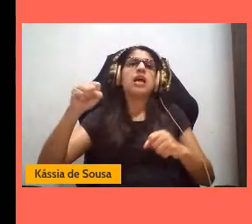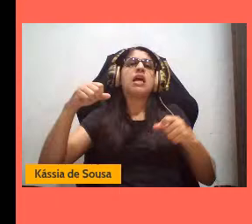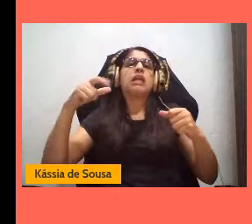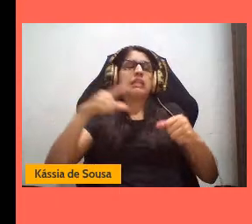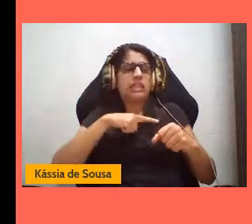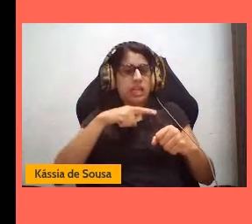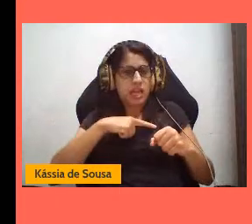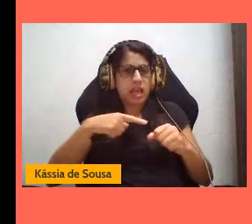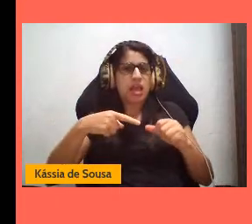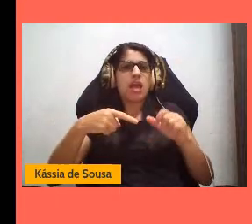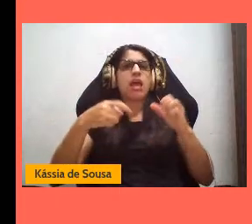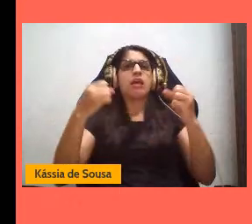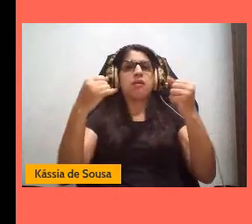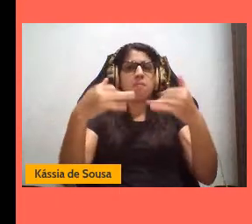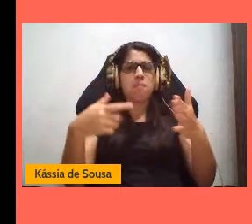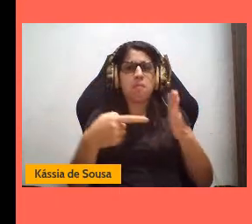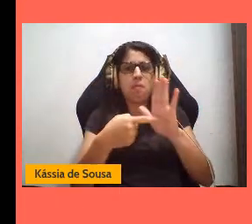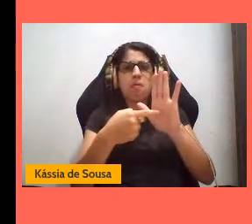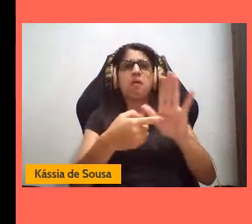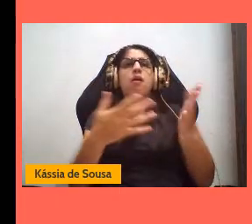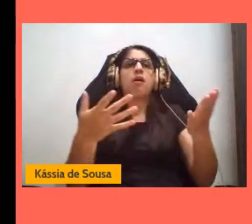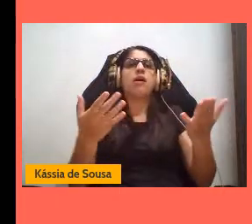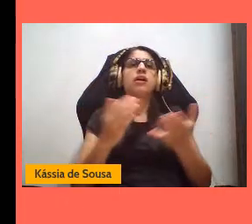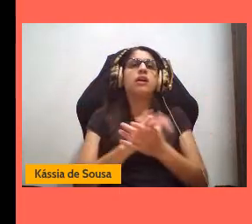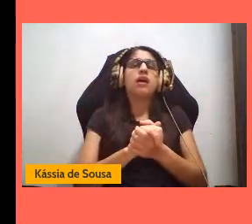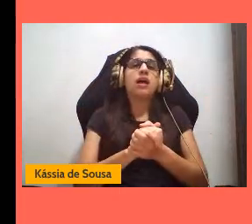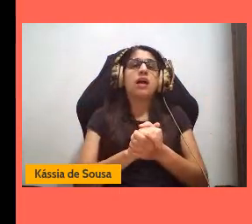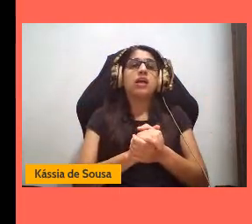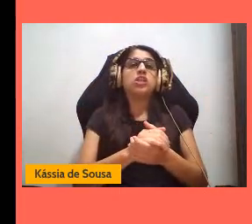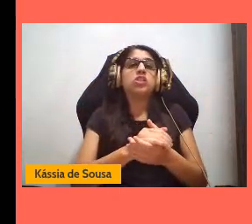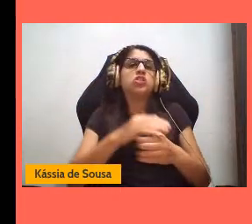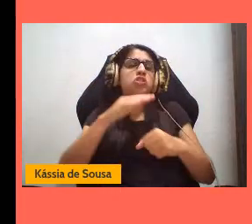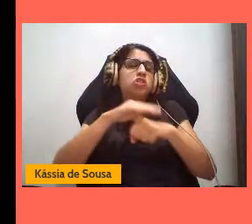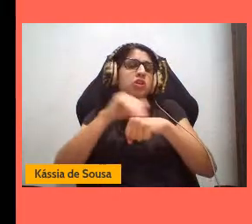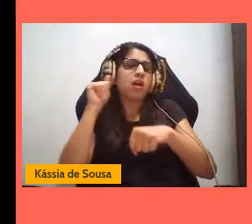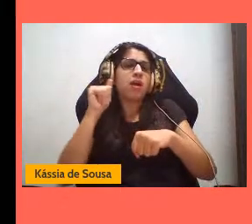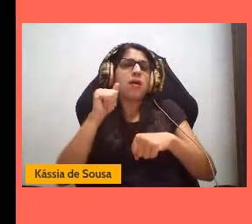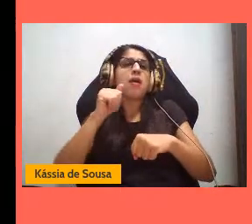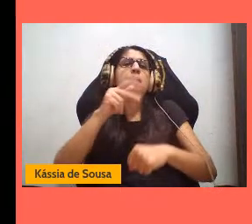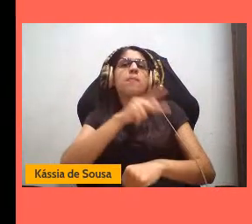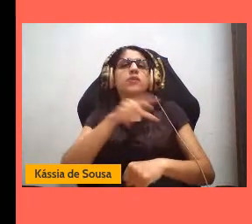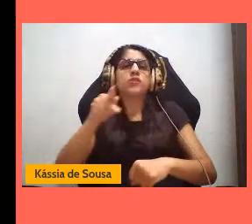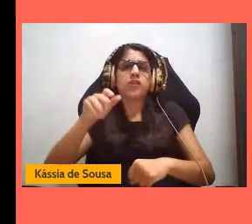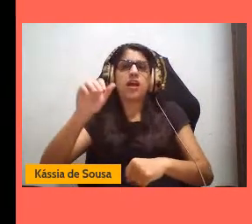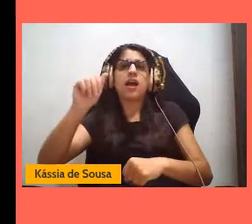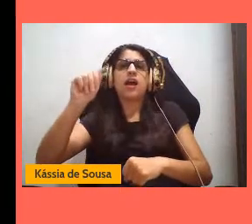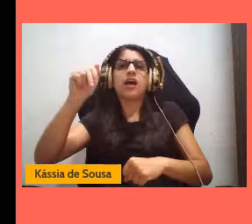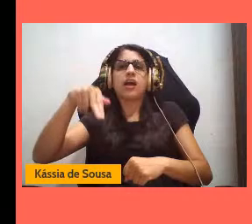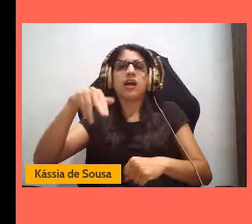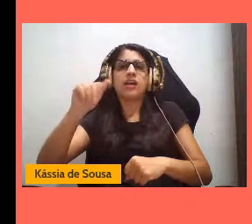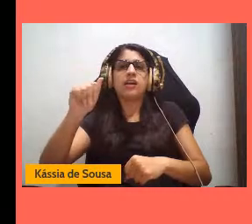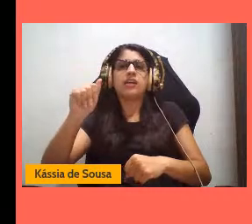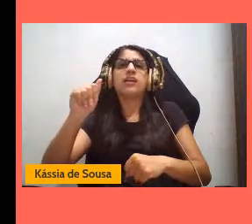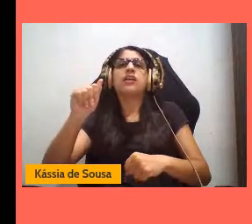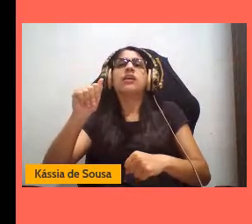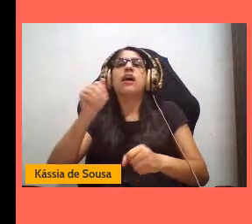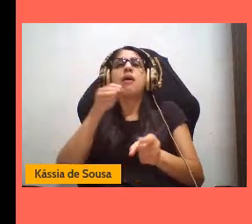professora Ana, eu escolhi ela para ser a minha orientadora, professora, meu TCC vai